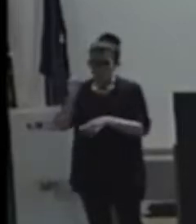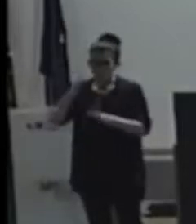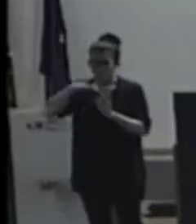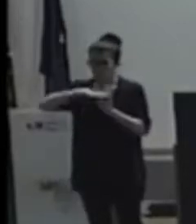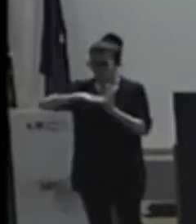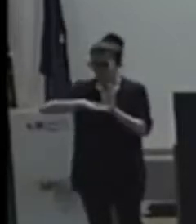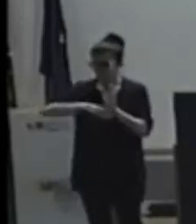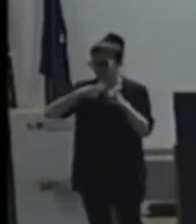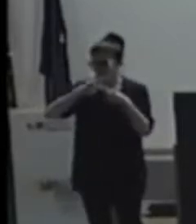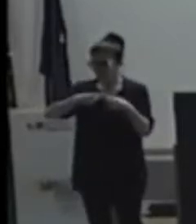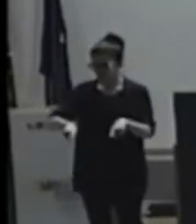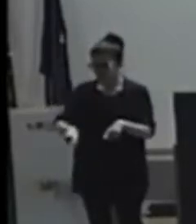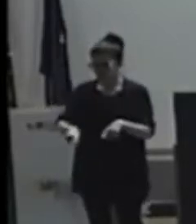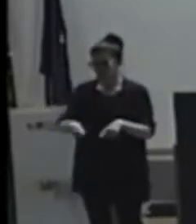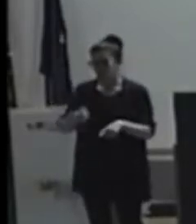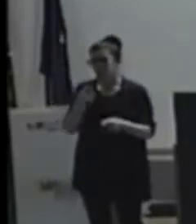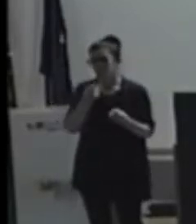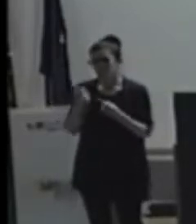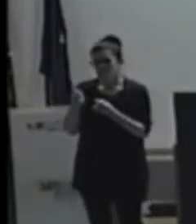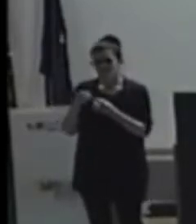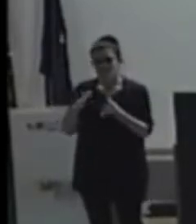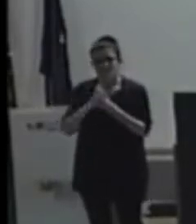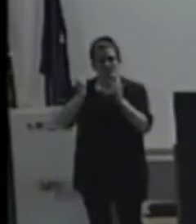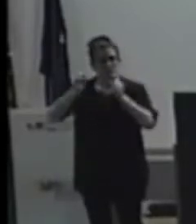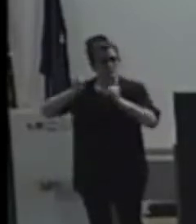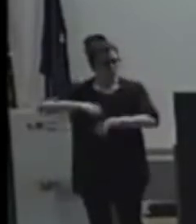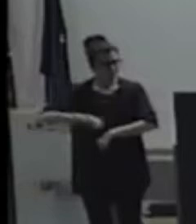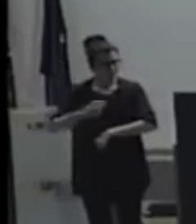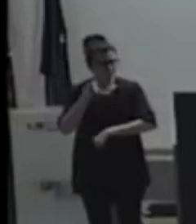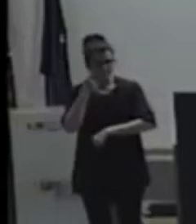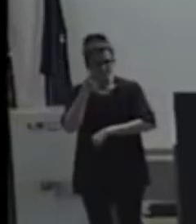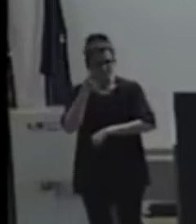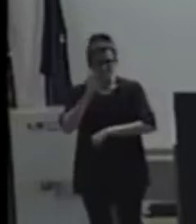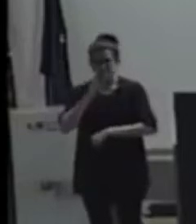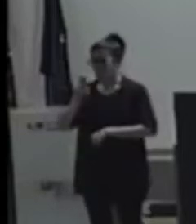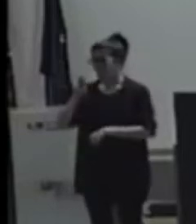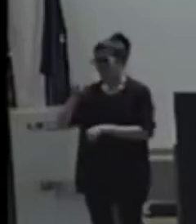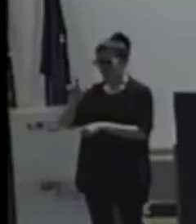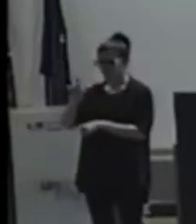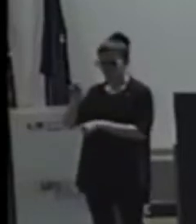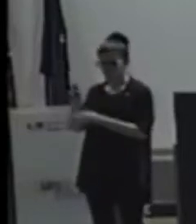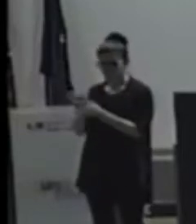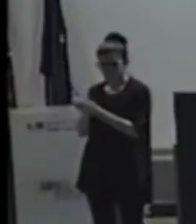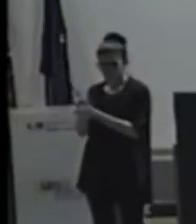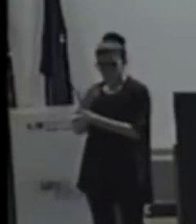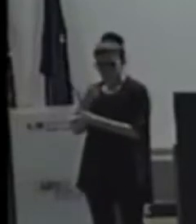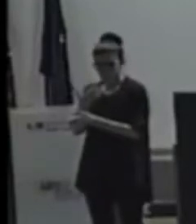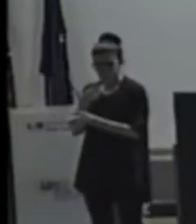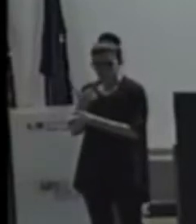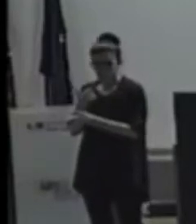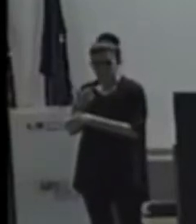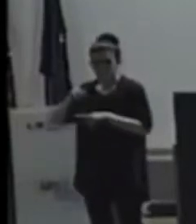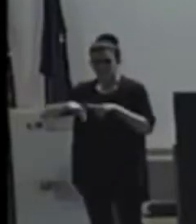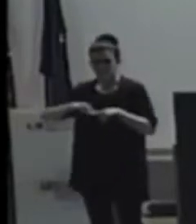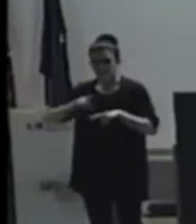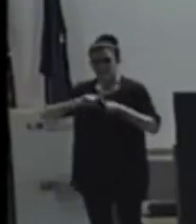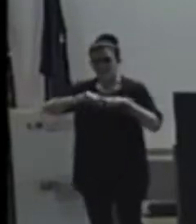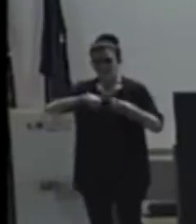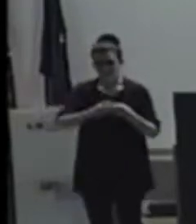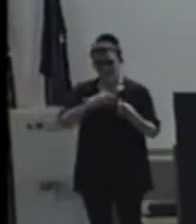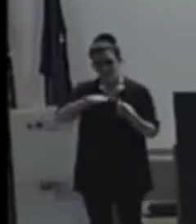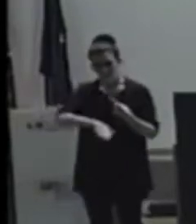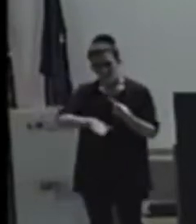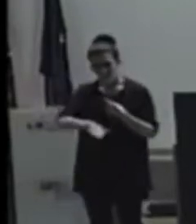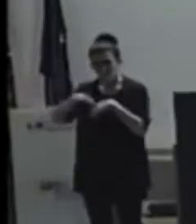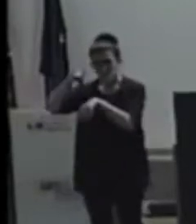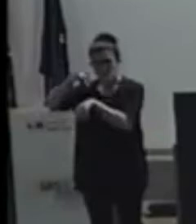y habrá que llegar a ese punto de consenso que también nos decía Pilar al principio entre el niño, la familia, el